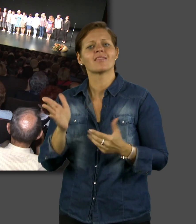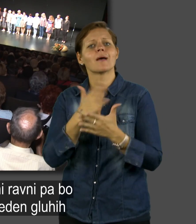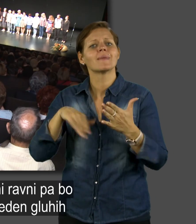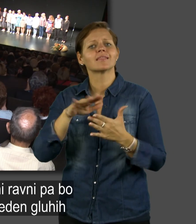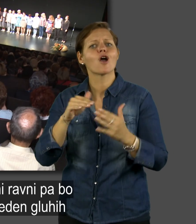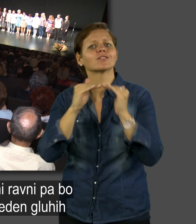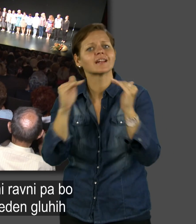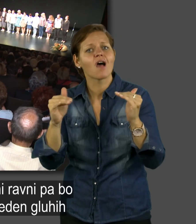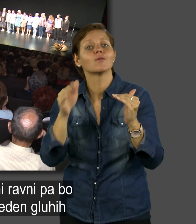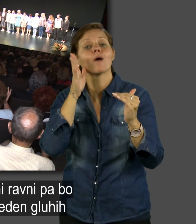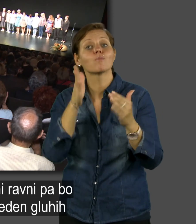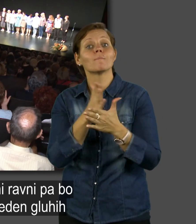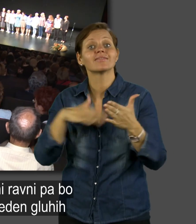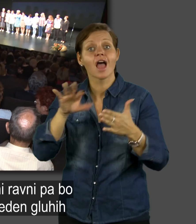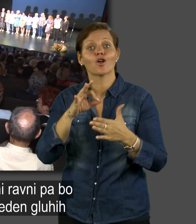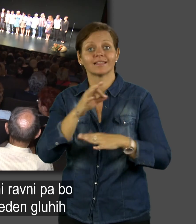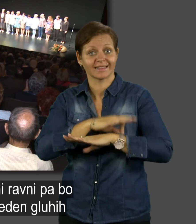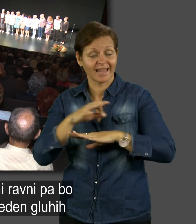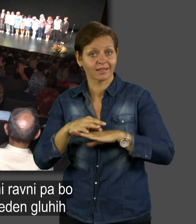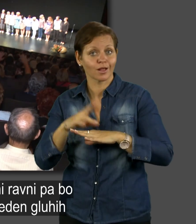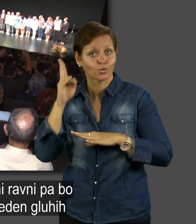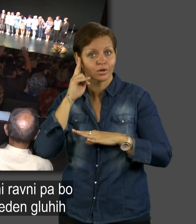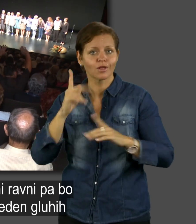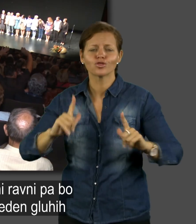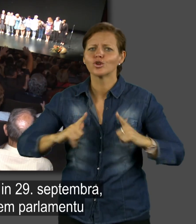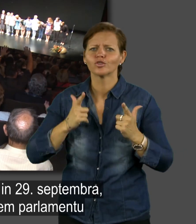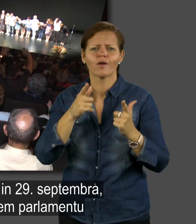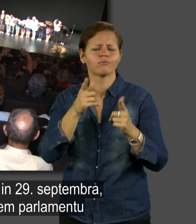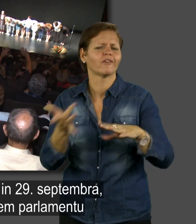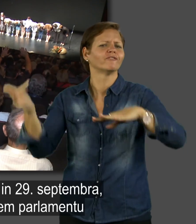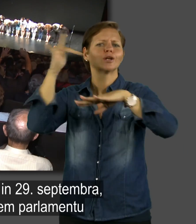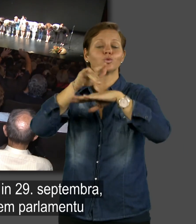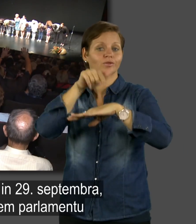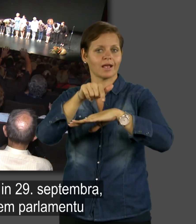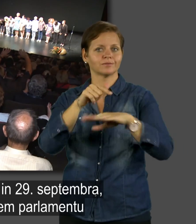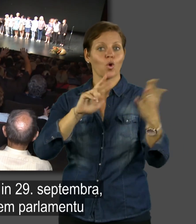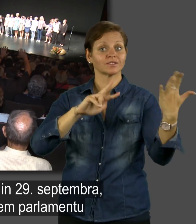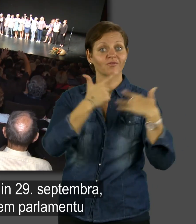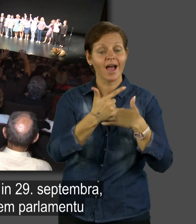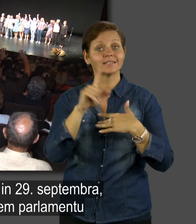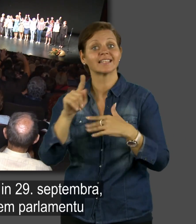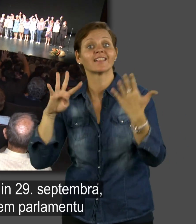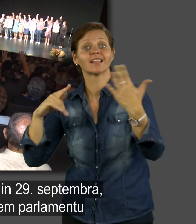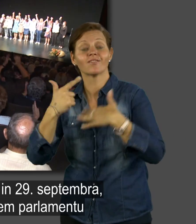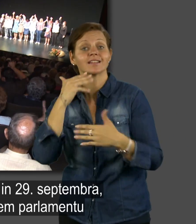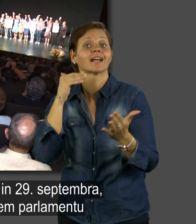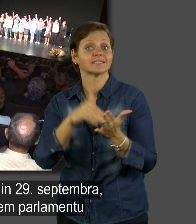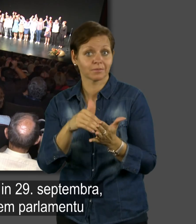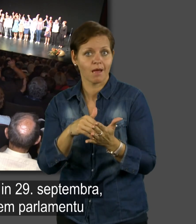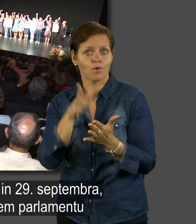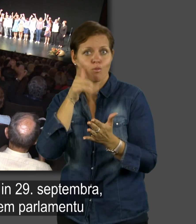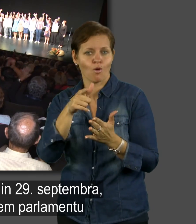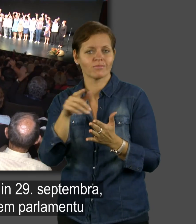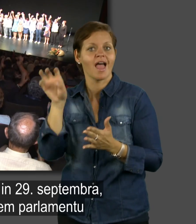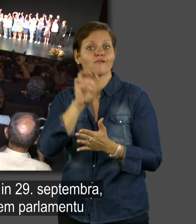naglušnih. Na mednarodni ravni pa bo Mednarodni teden gluhih doživel vrhunec 28. in